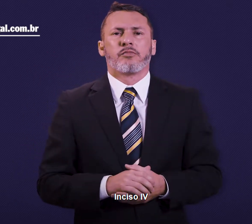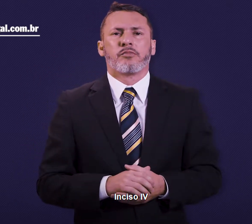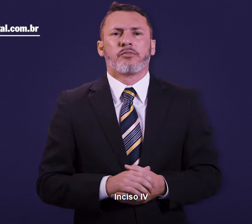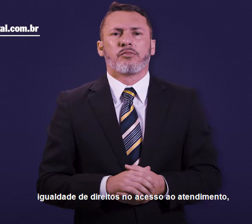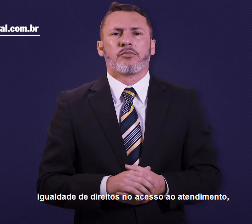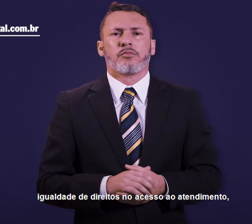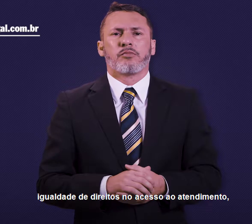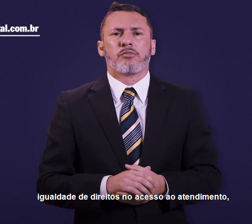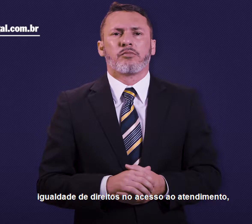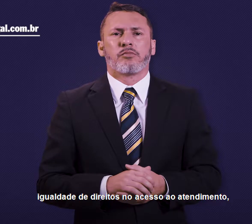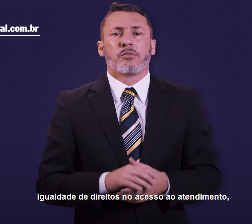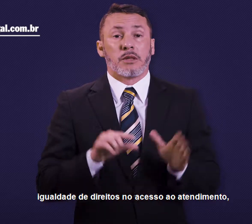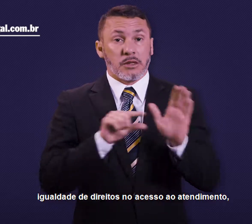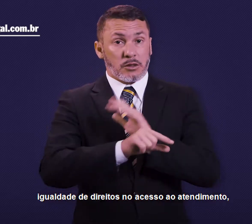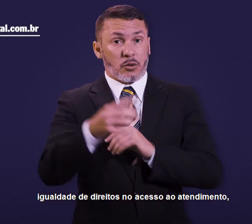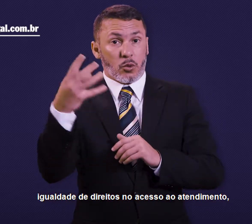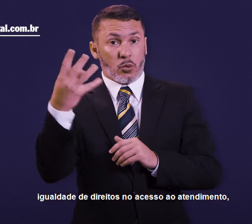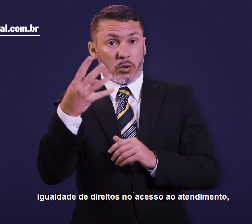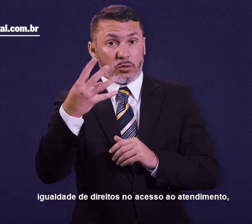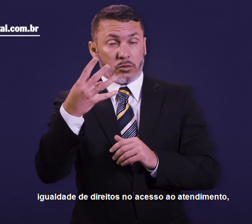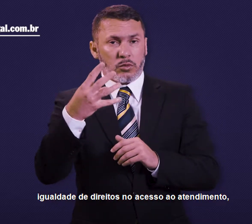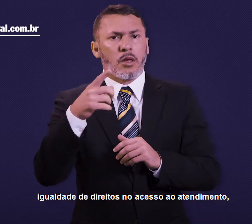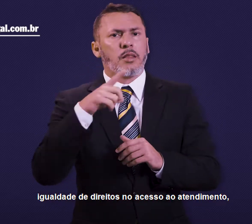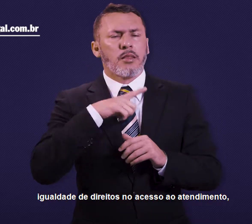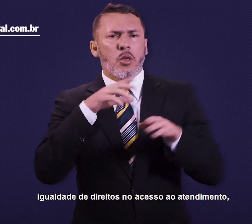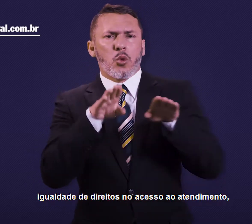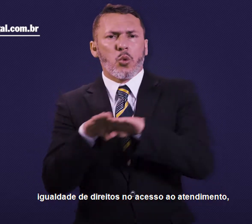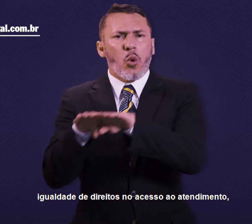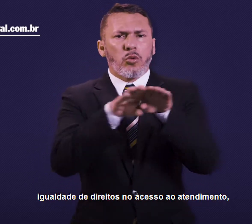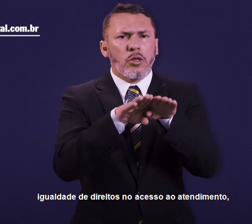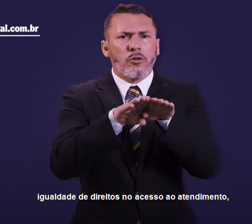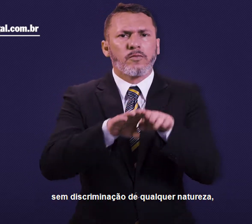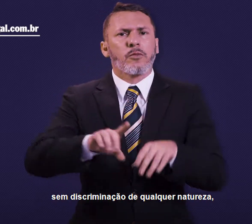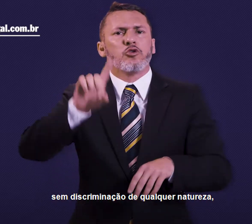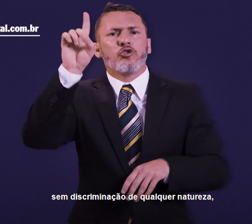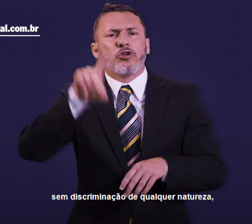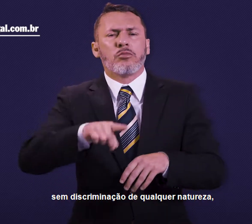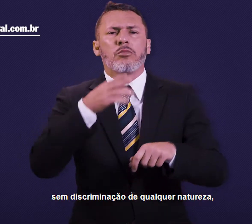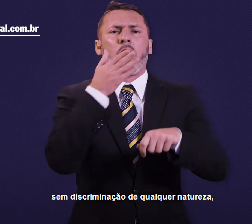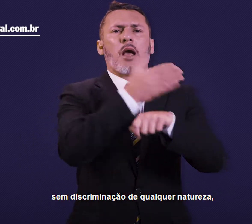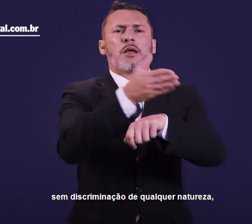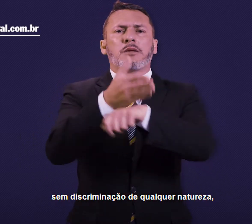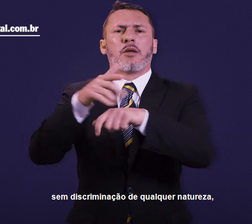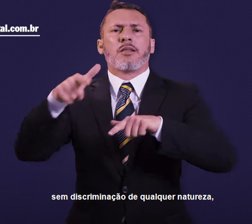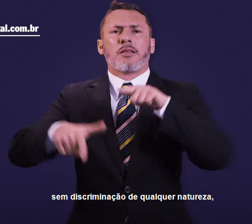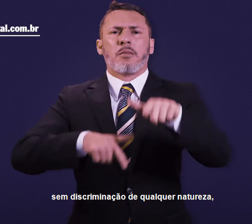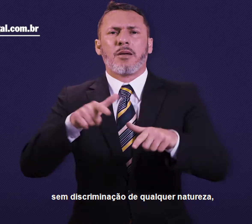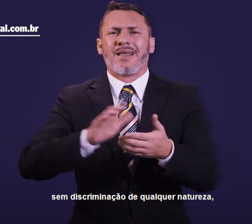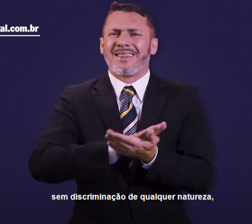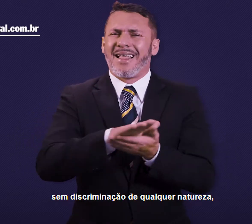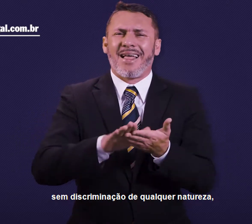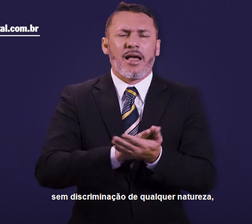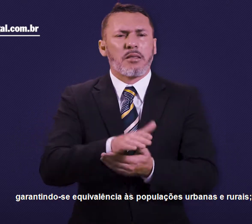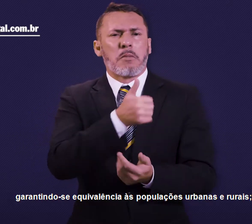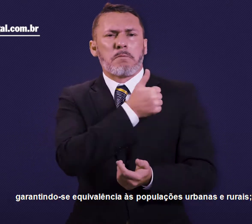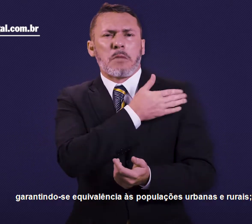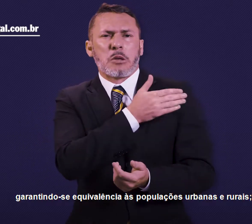4. Igualdade de direitos no acesso ao atendimento sem discriminação de qualquer natureza,